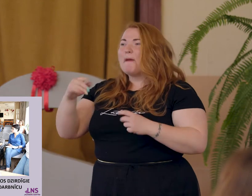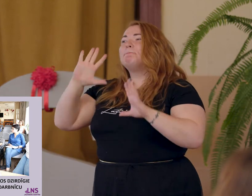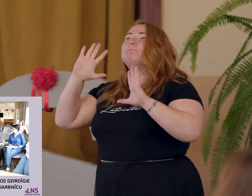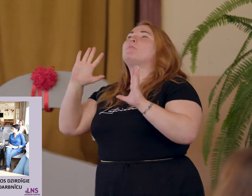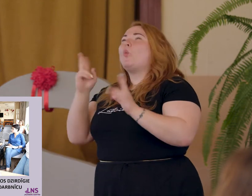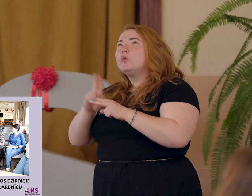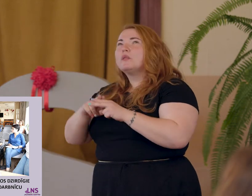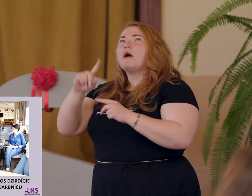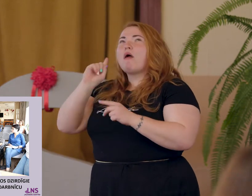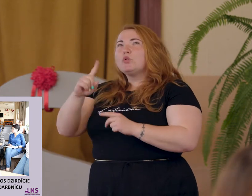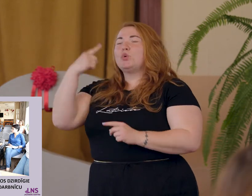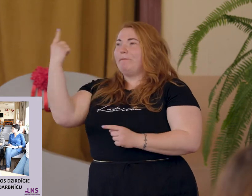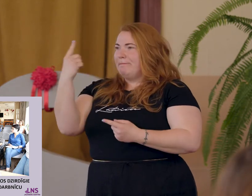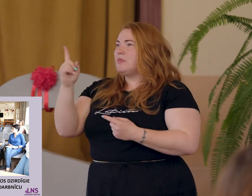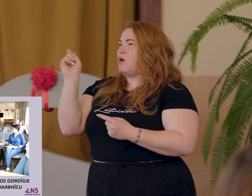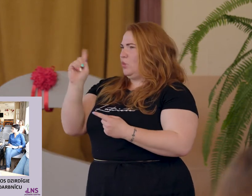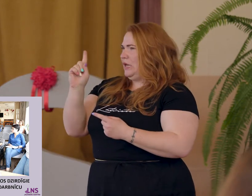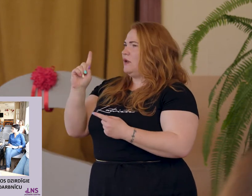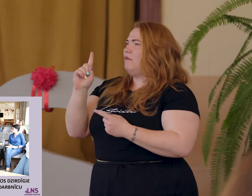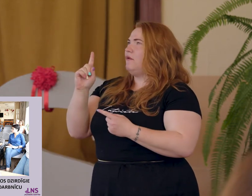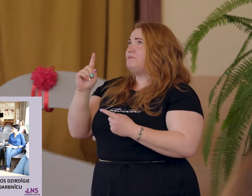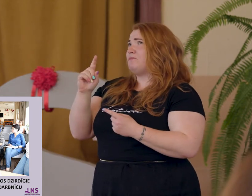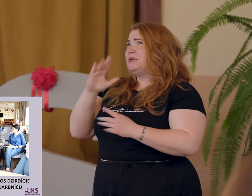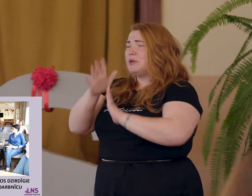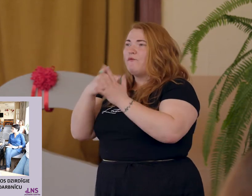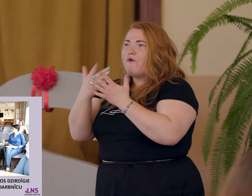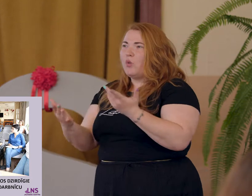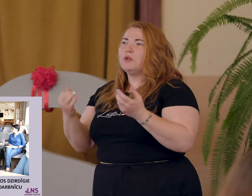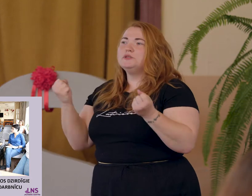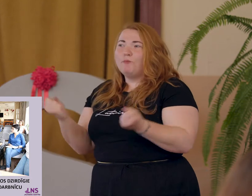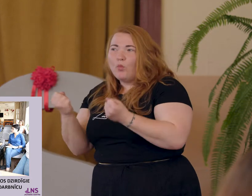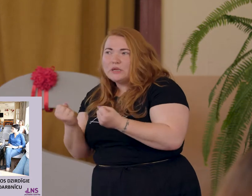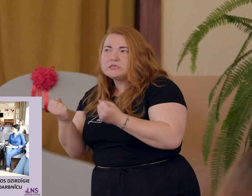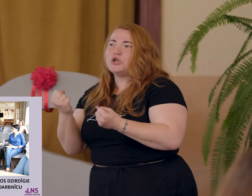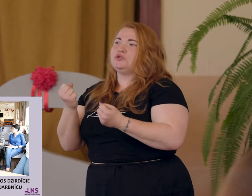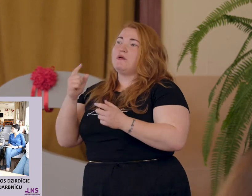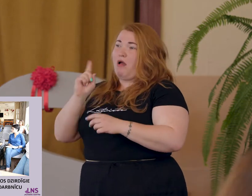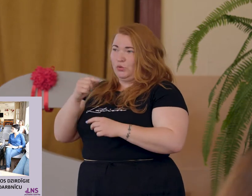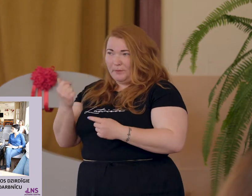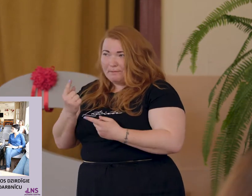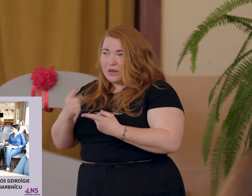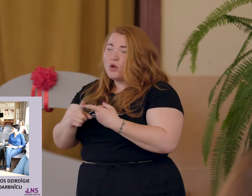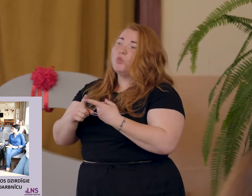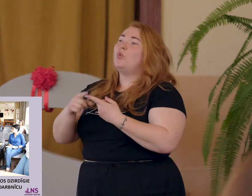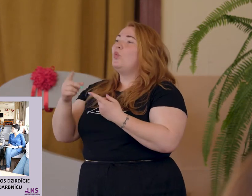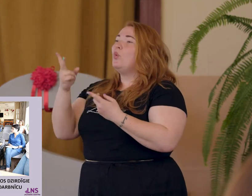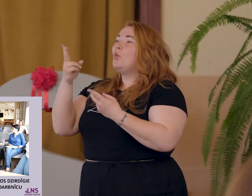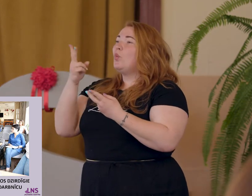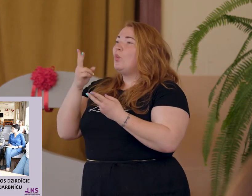daudz ir interesanti, bija interesanti, kas ieradās. Un, protams, zīmju valoda arī notiek nodarbības, un arī mums ir